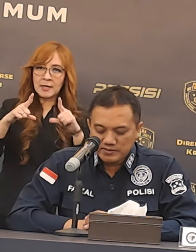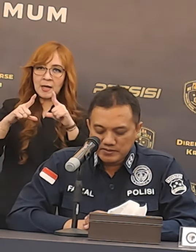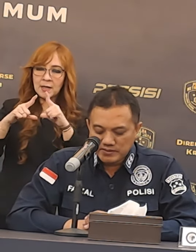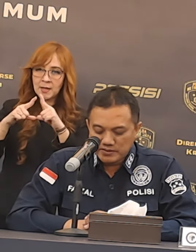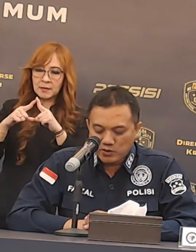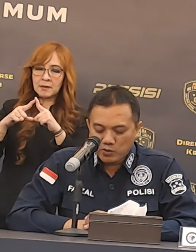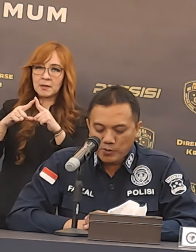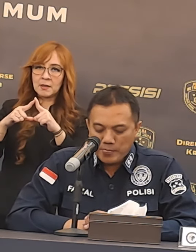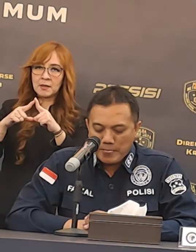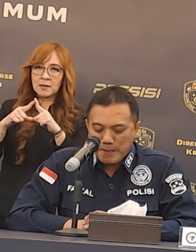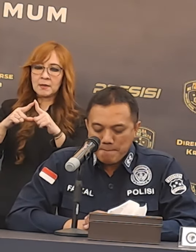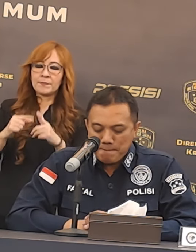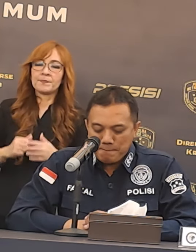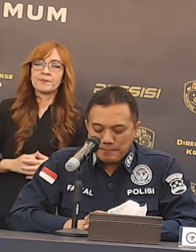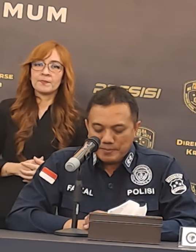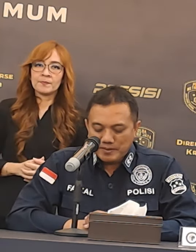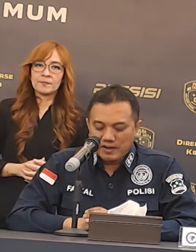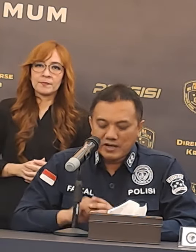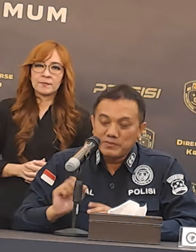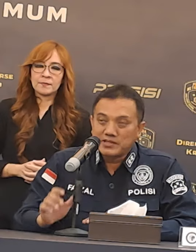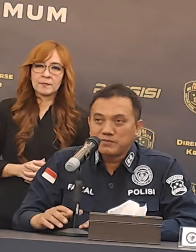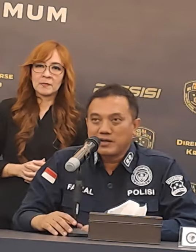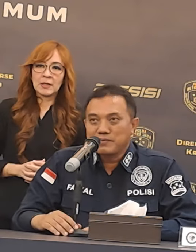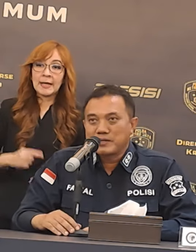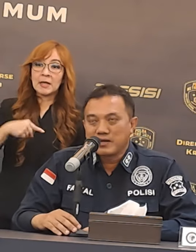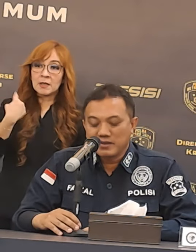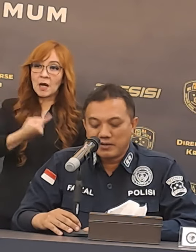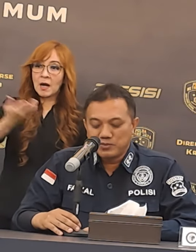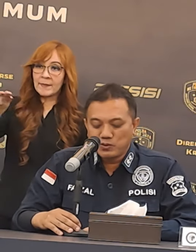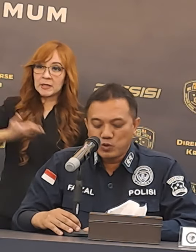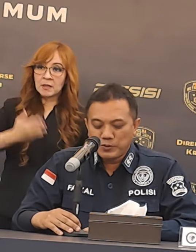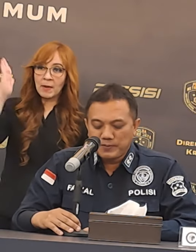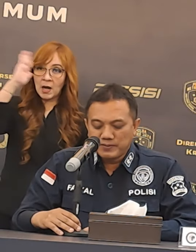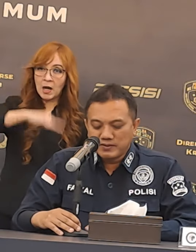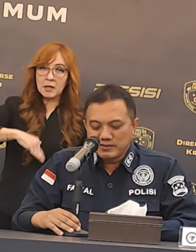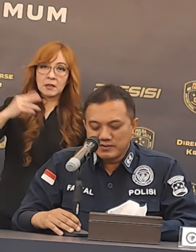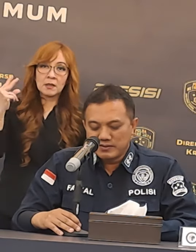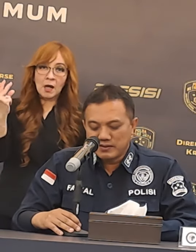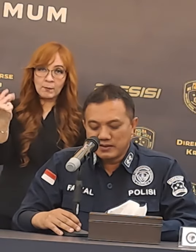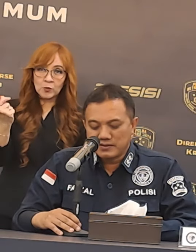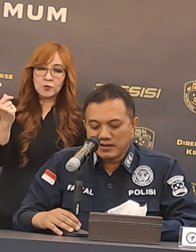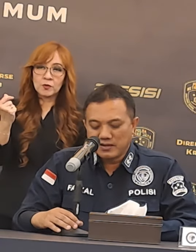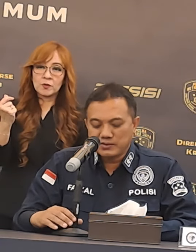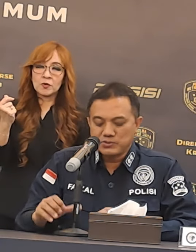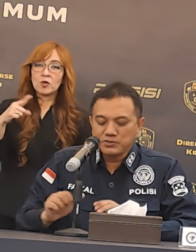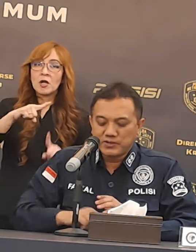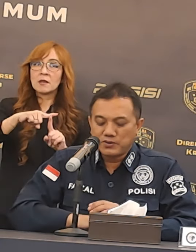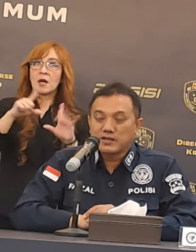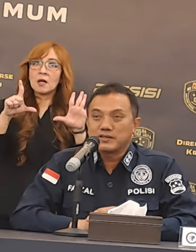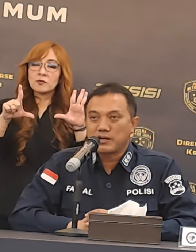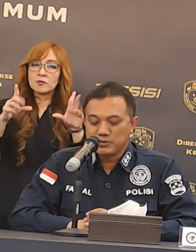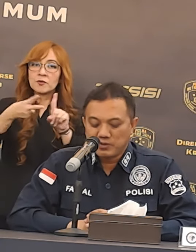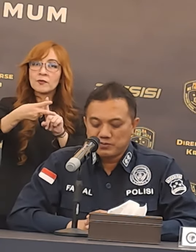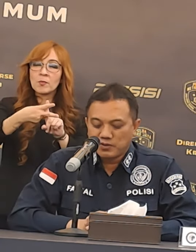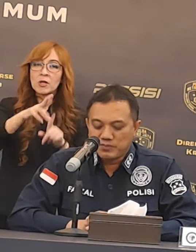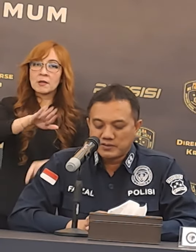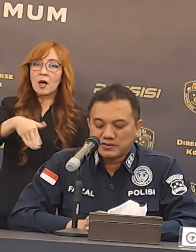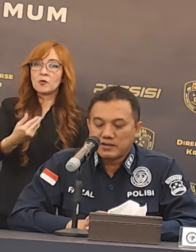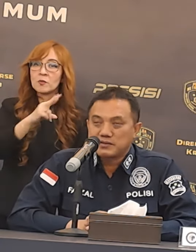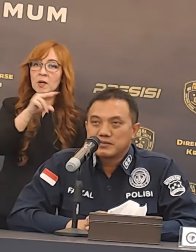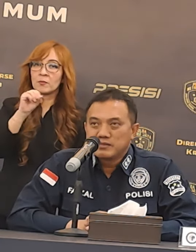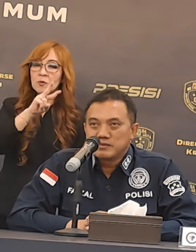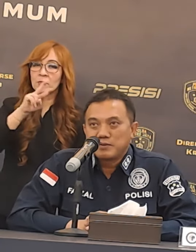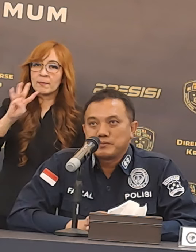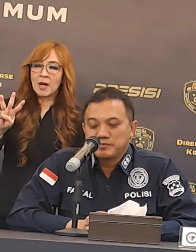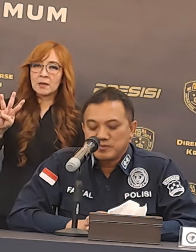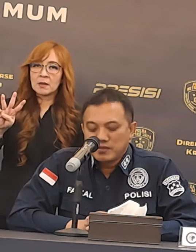Pramud Itio yang kami terima pada hari Rabu tanggal 7 Februari tahun 2024